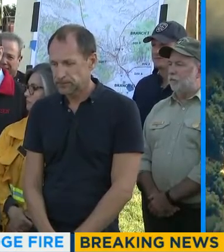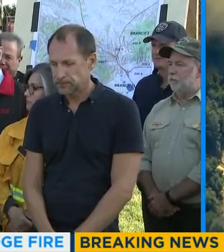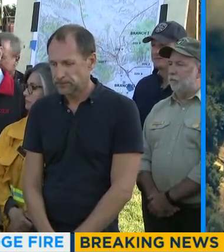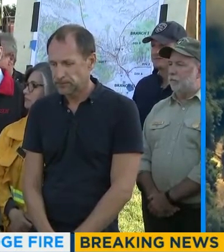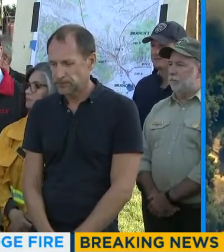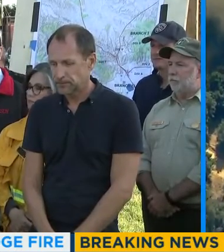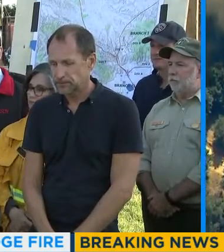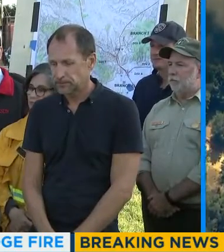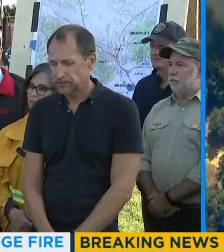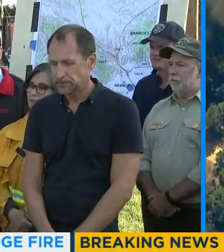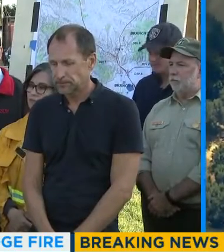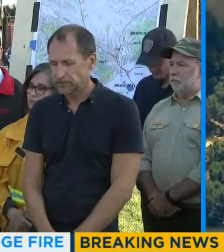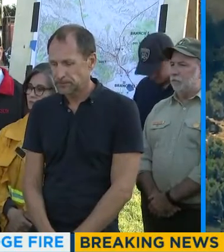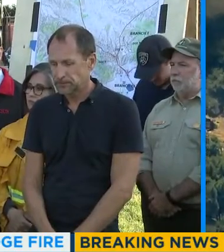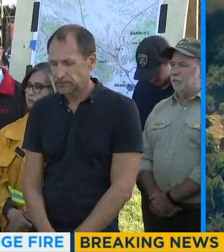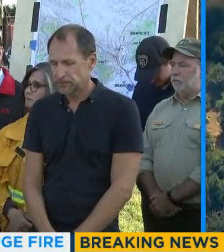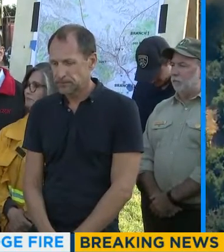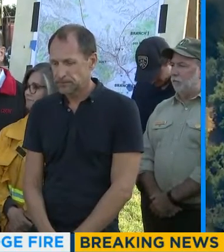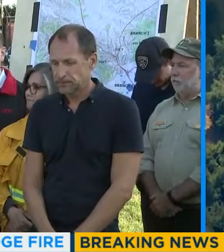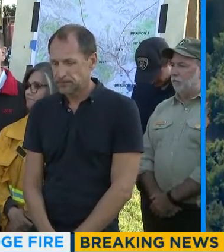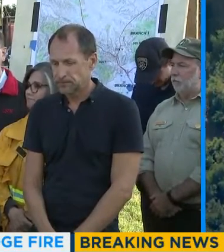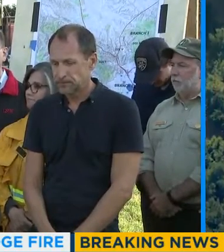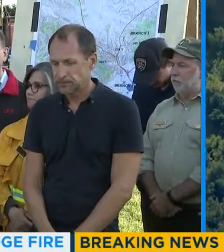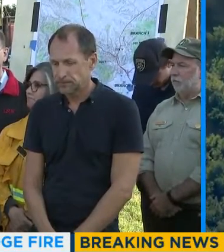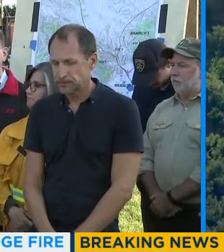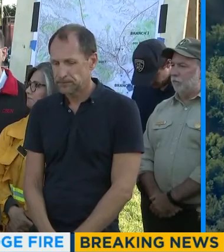en la página